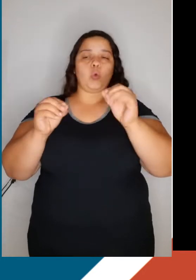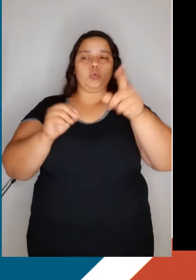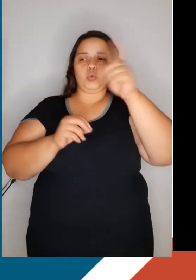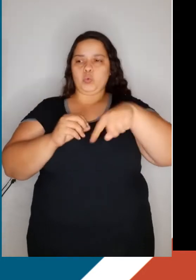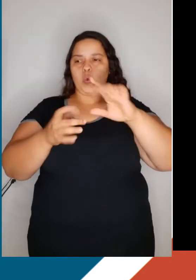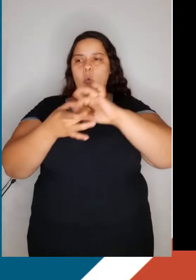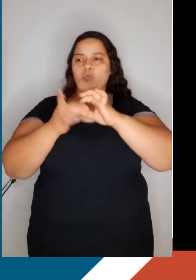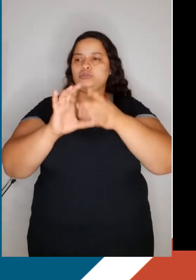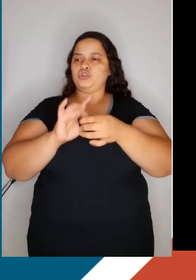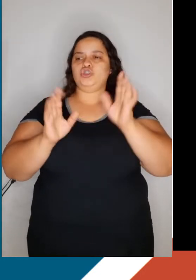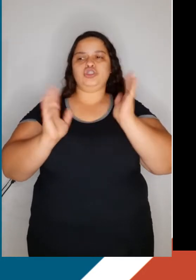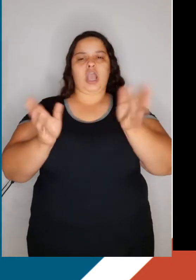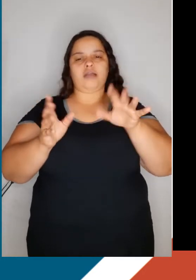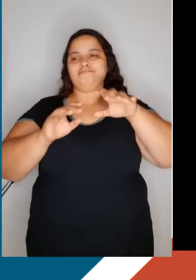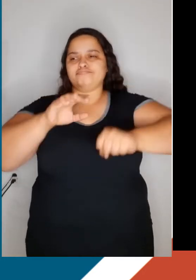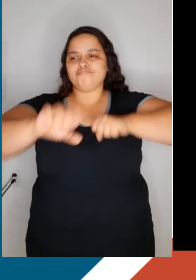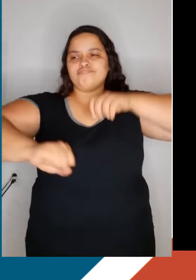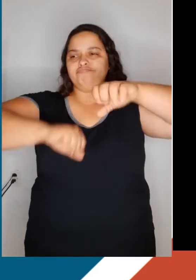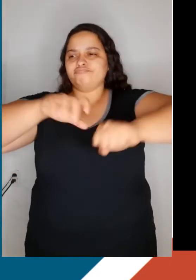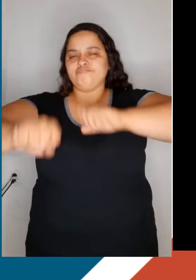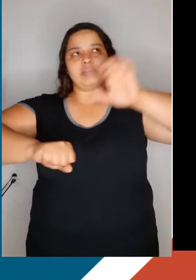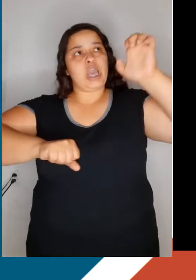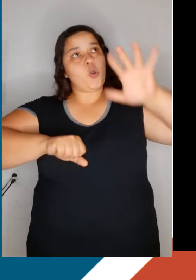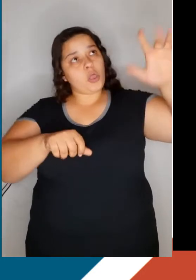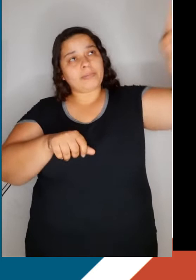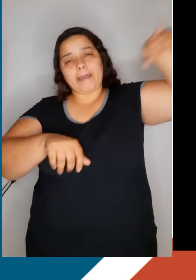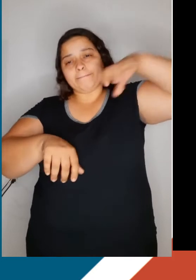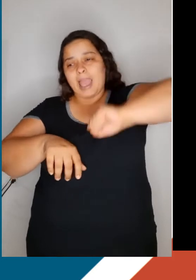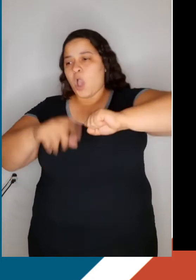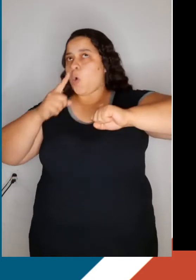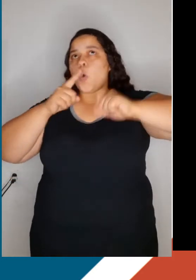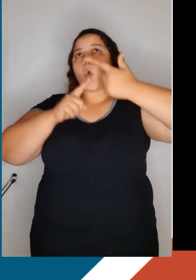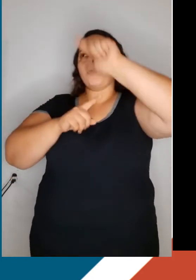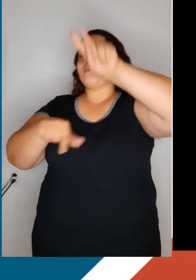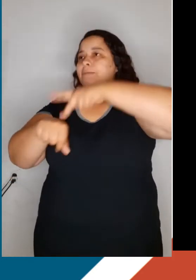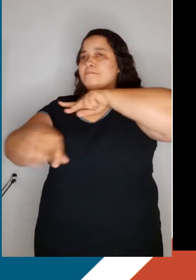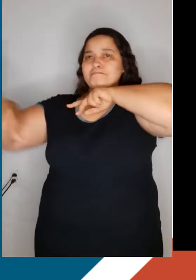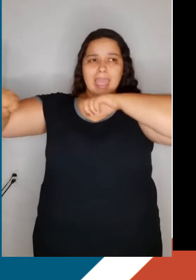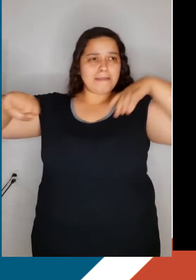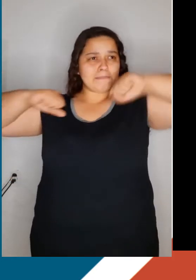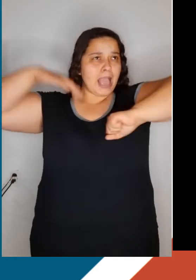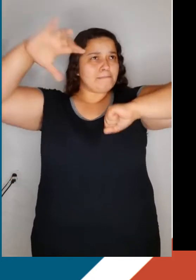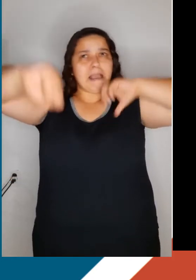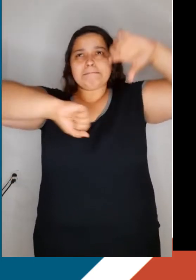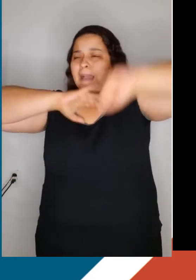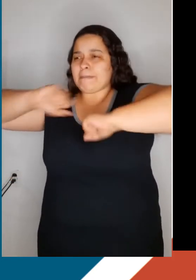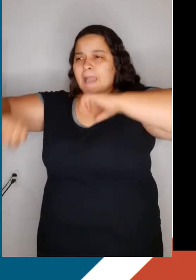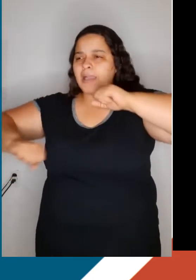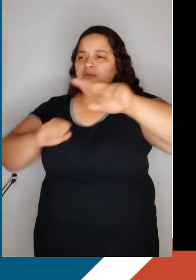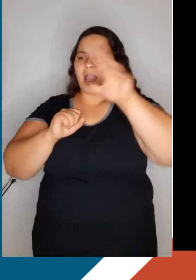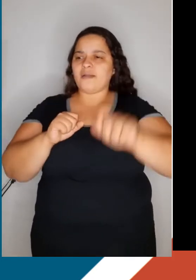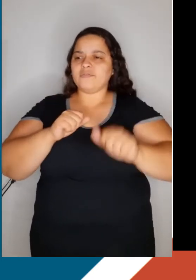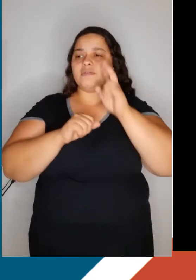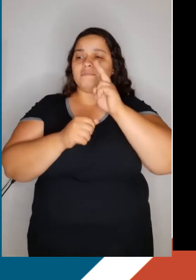continente africano já estava dividido entre as potências europeias. E sobre o modo como essa divisão foi feita, é importante a gente lembrar